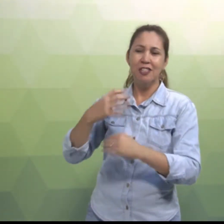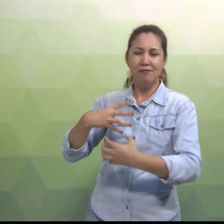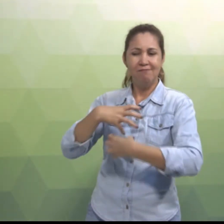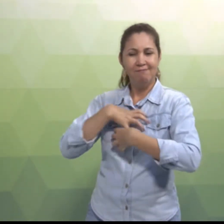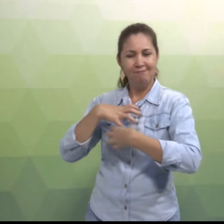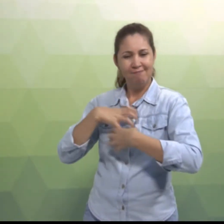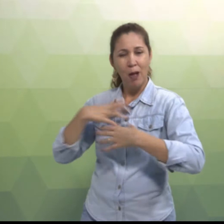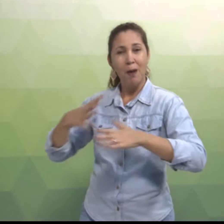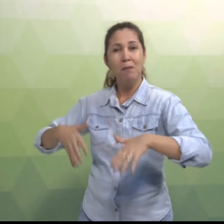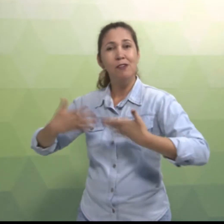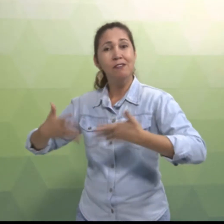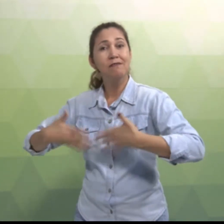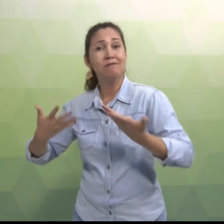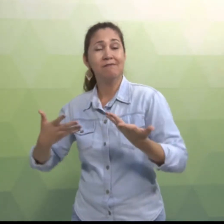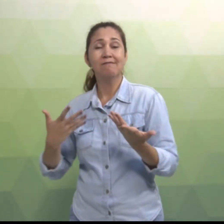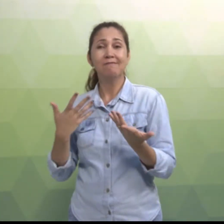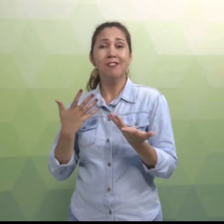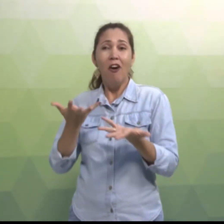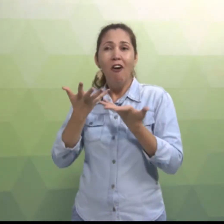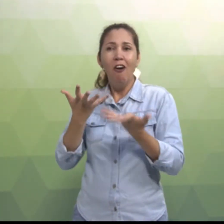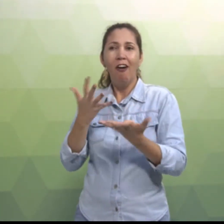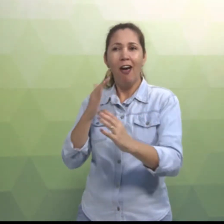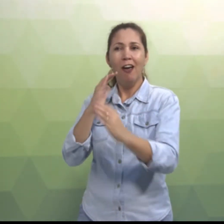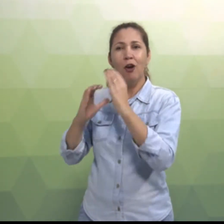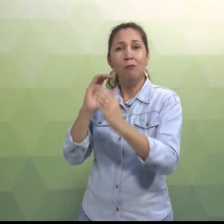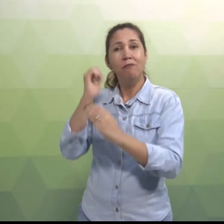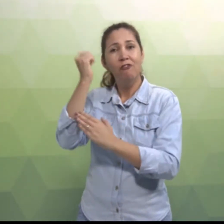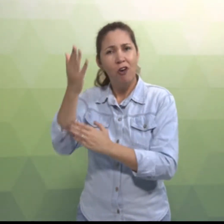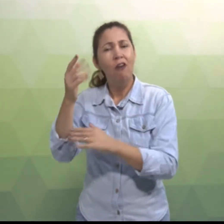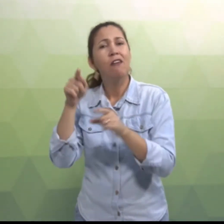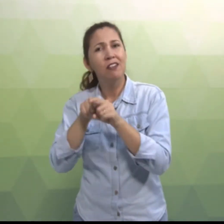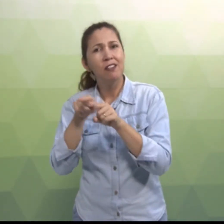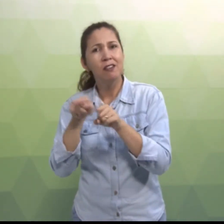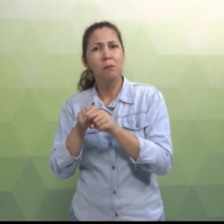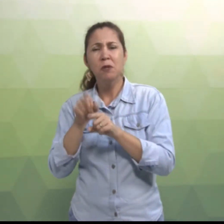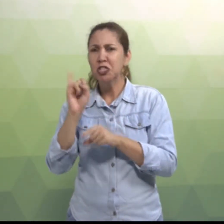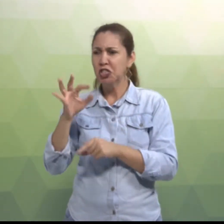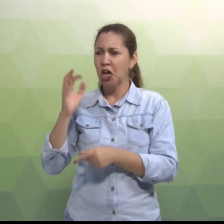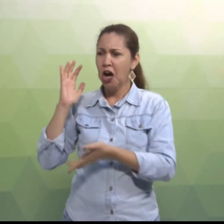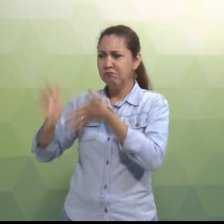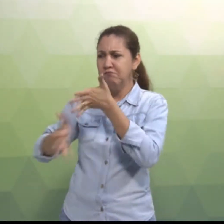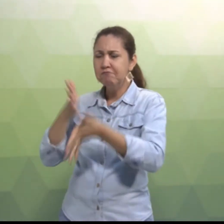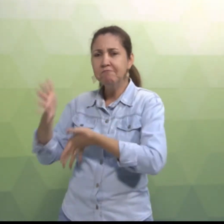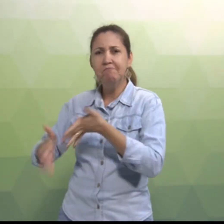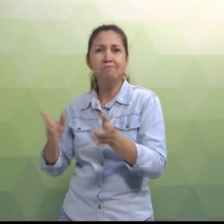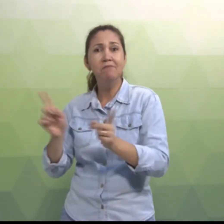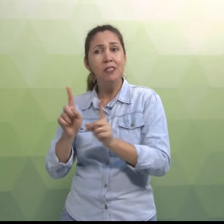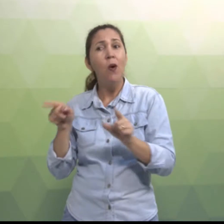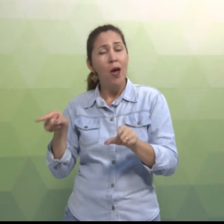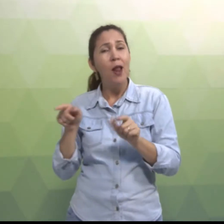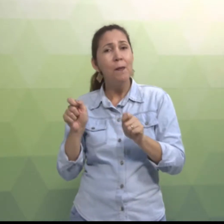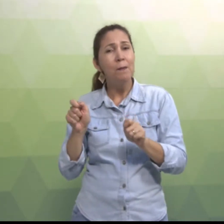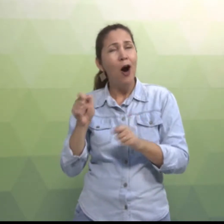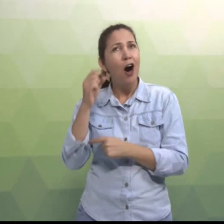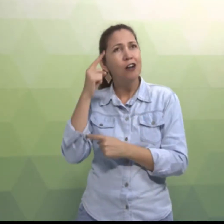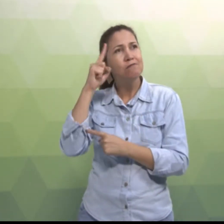com ouvintes. Ele se sente estimulado a comunicar em outros espaços. E não somente a